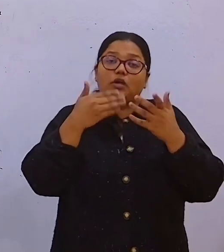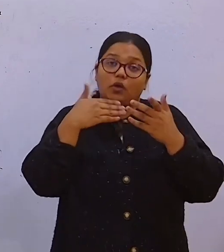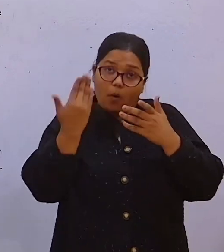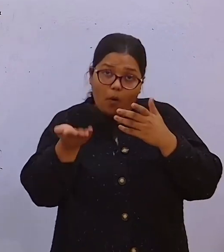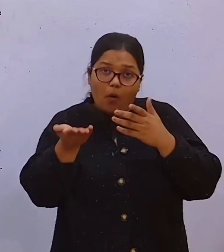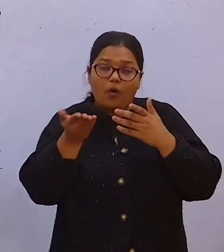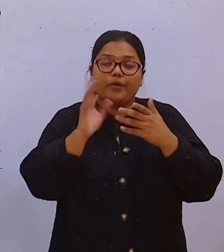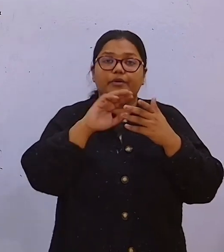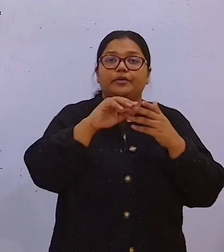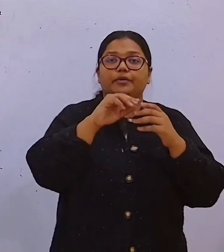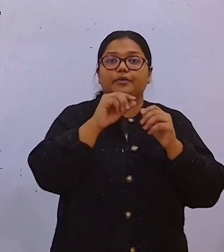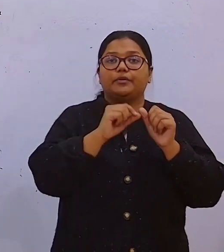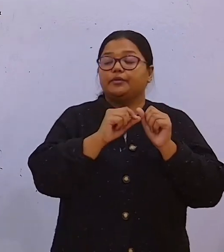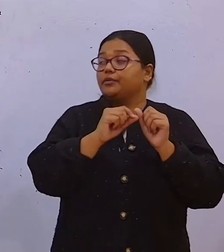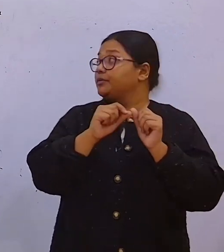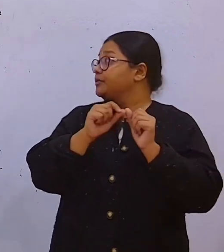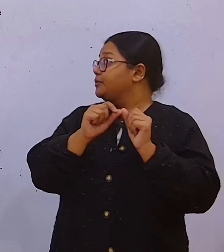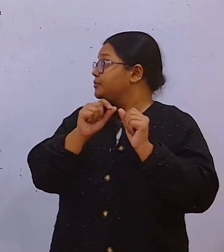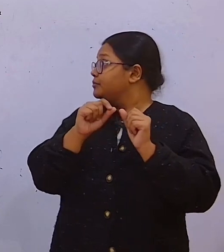लिखोगे?